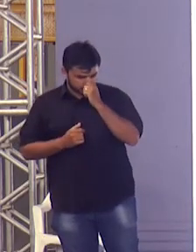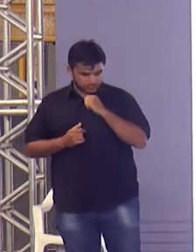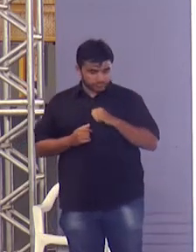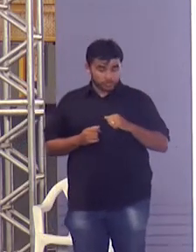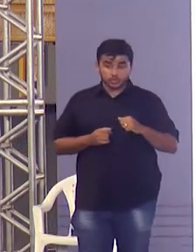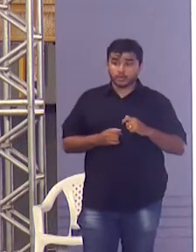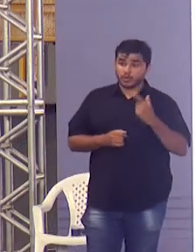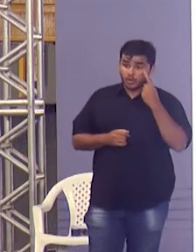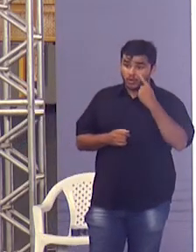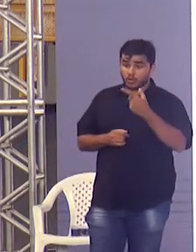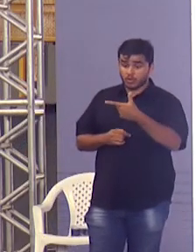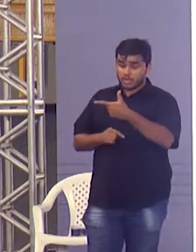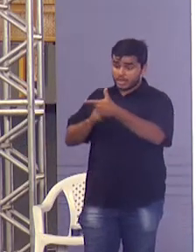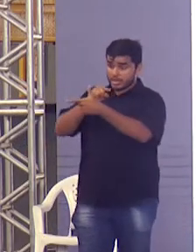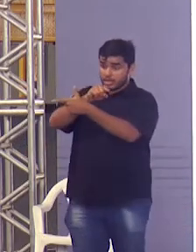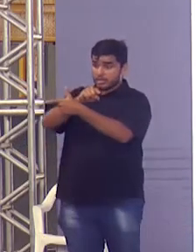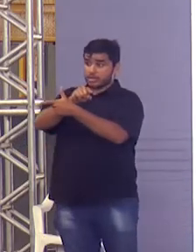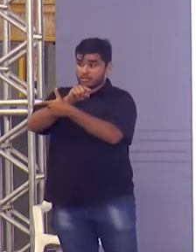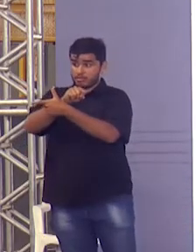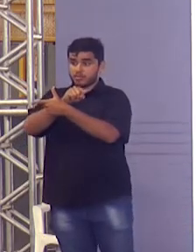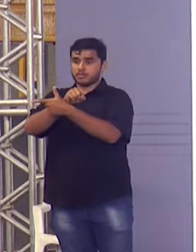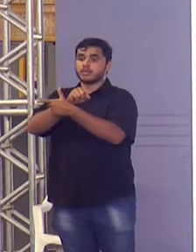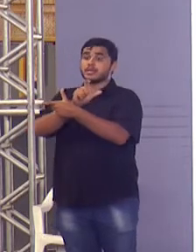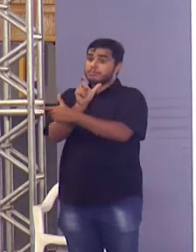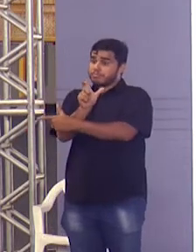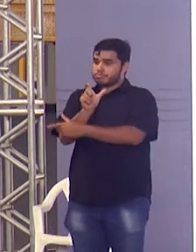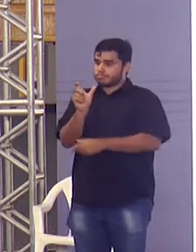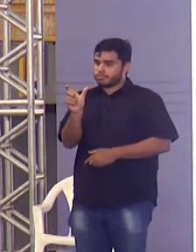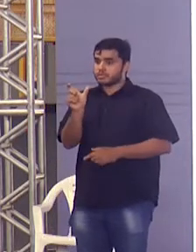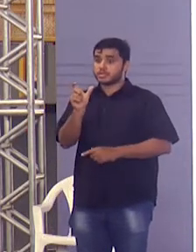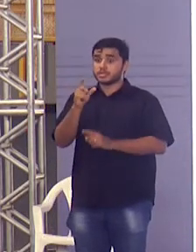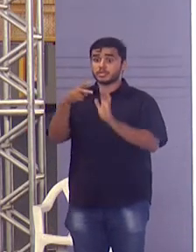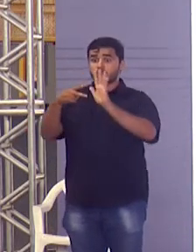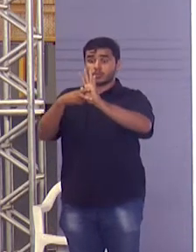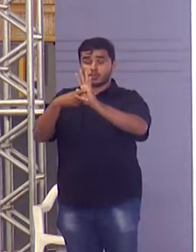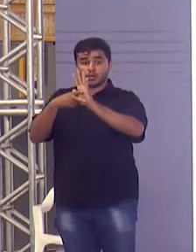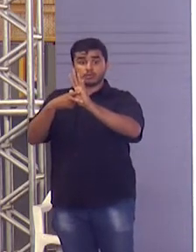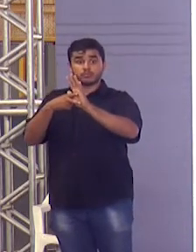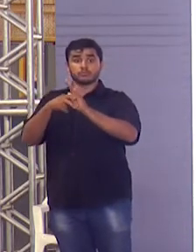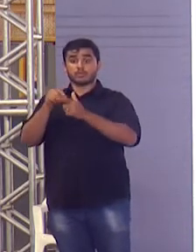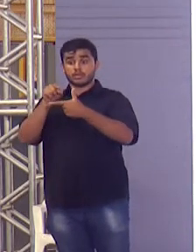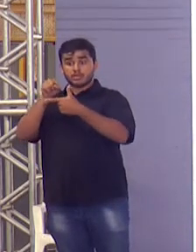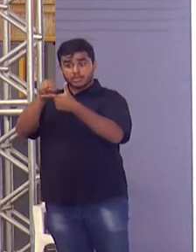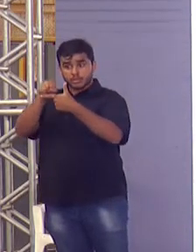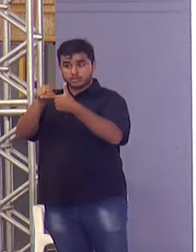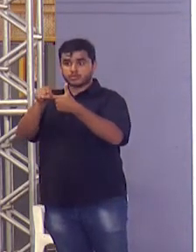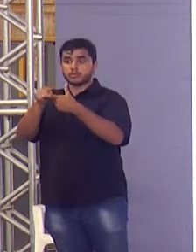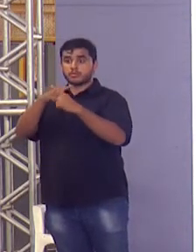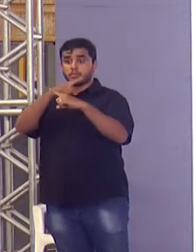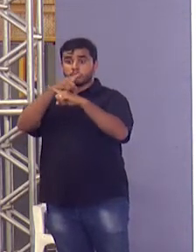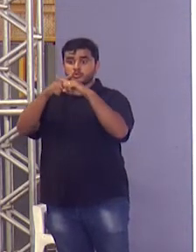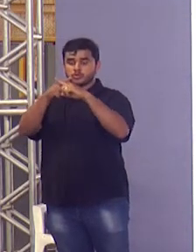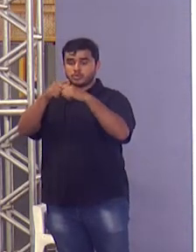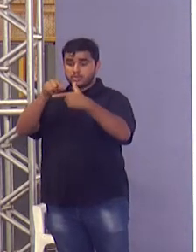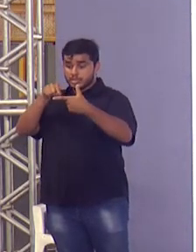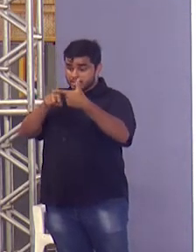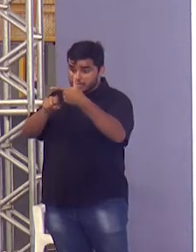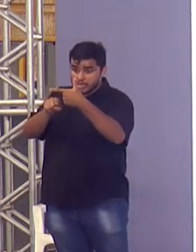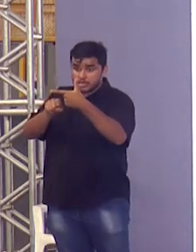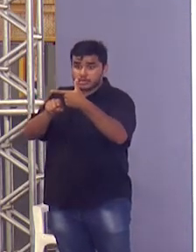ao divisor multiplicado pelo quociente mais o resto.